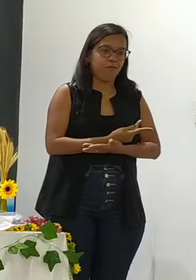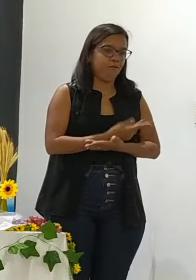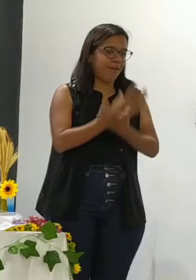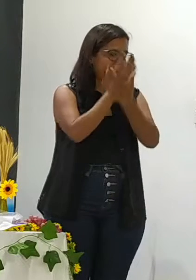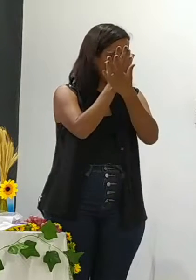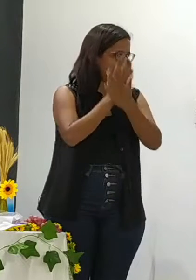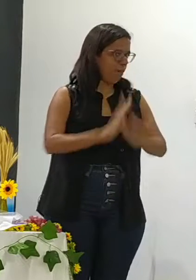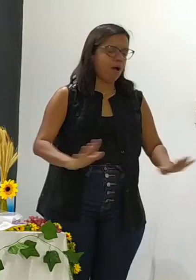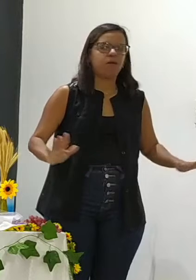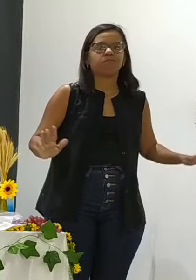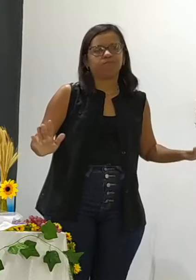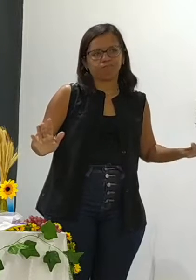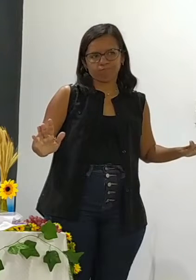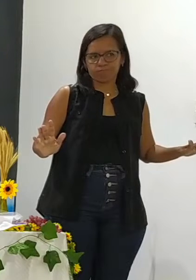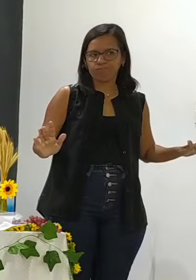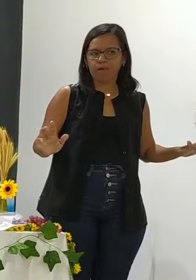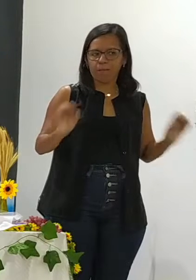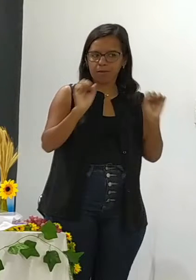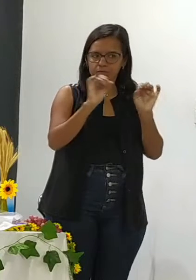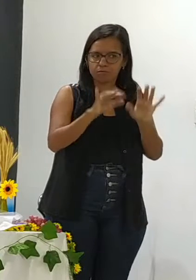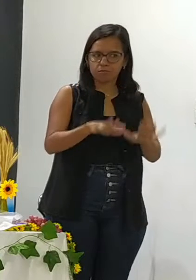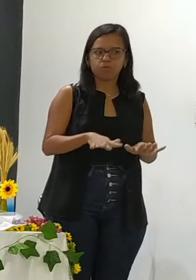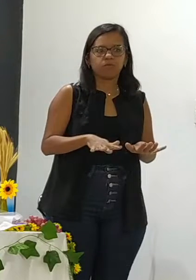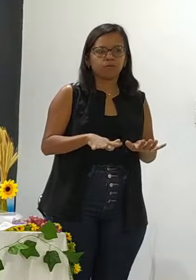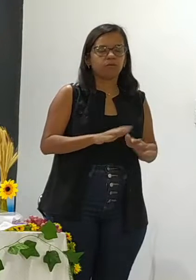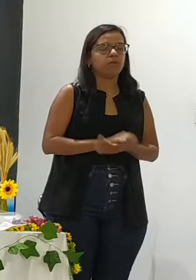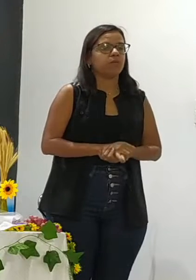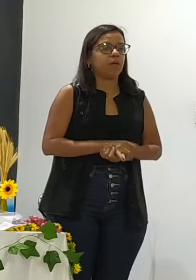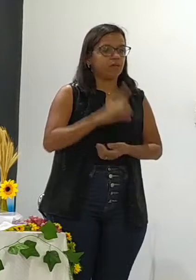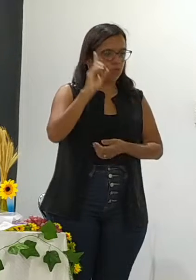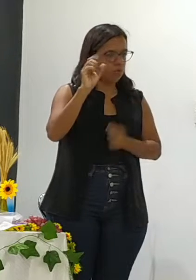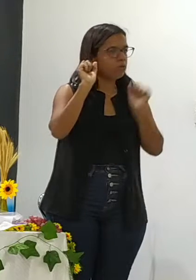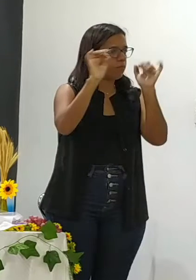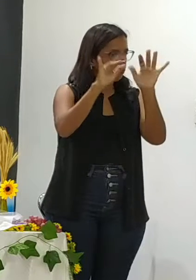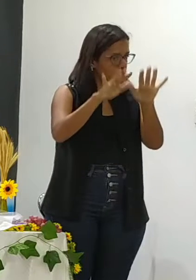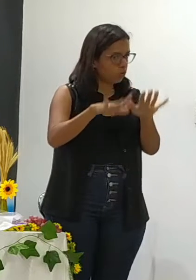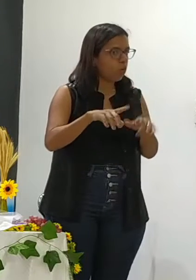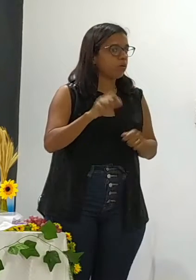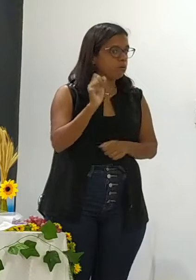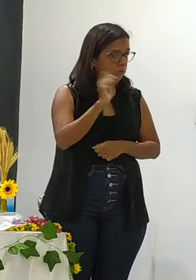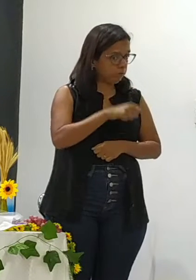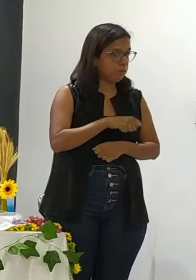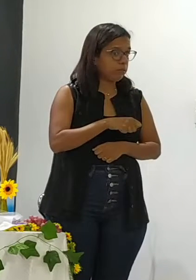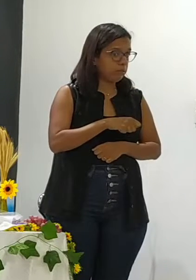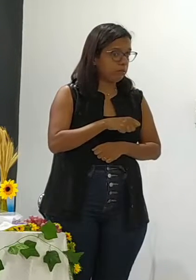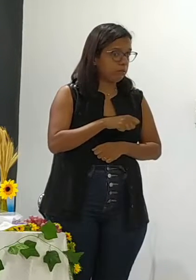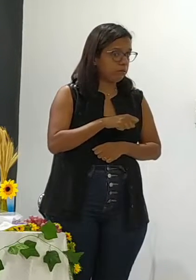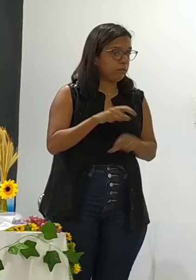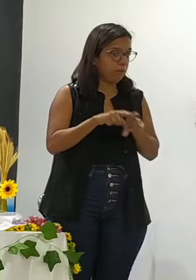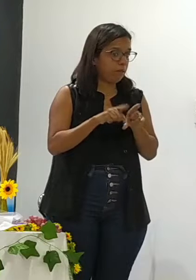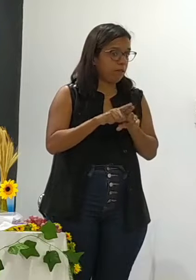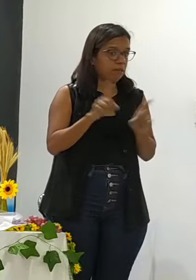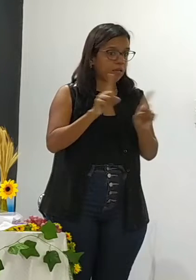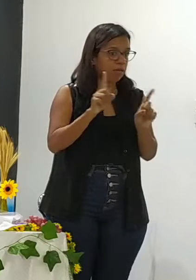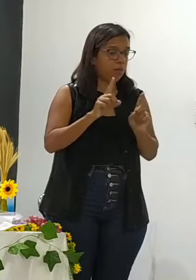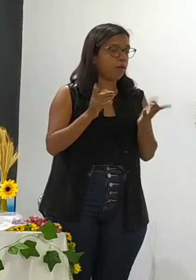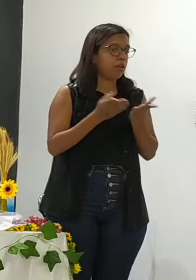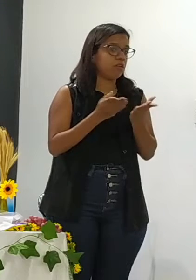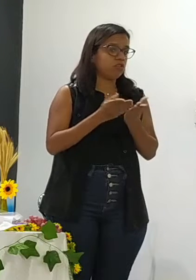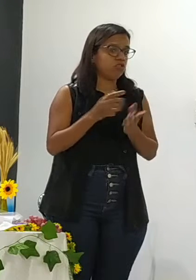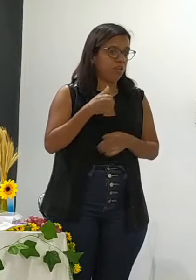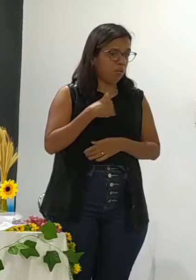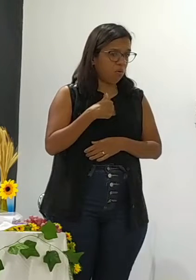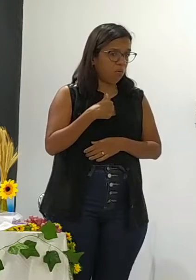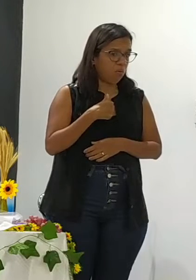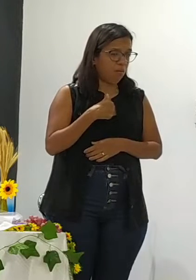de Deus, né, pastor? Mas que Deus ele abençoe, ele abençoa. Deus me colocou na UFRJ, eu nem pensava em ser crente.